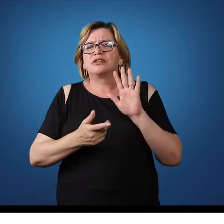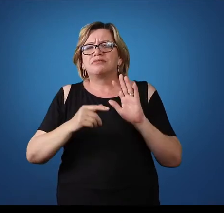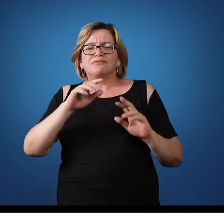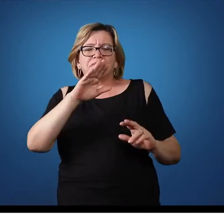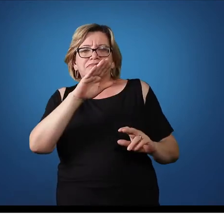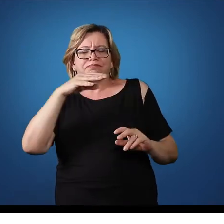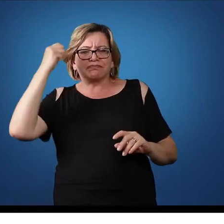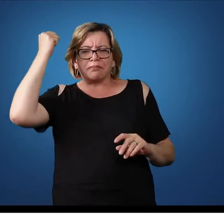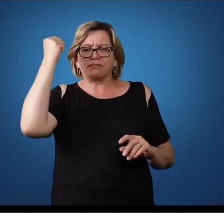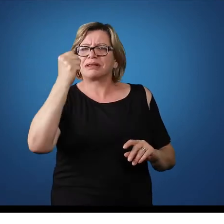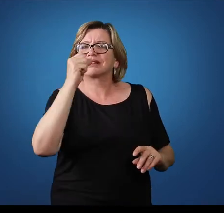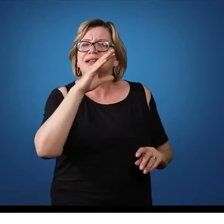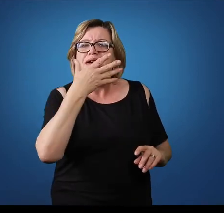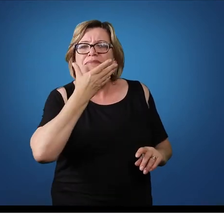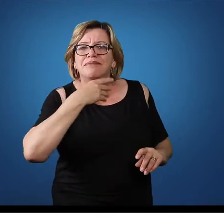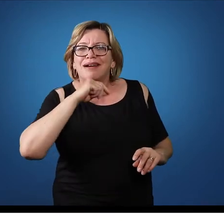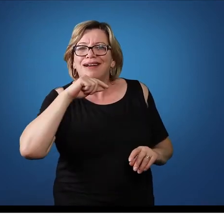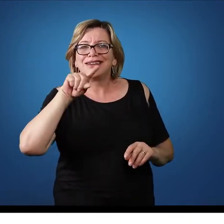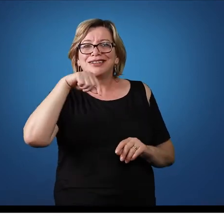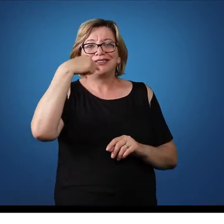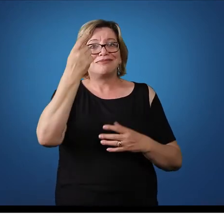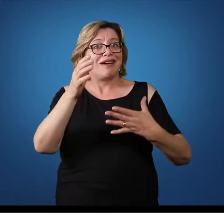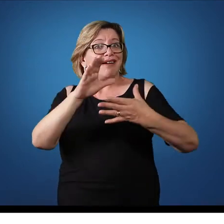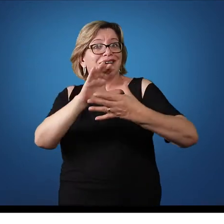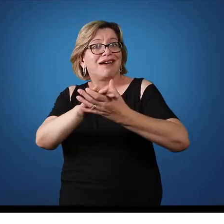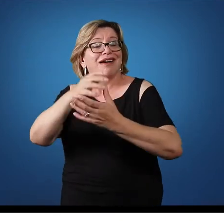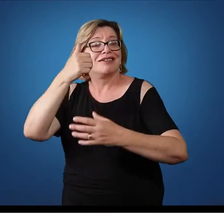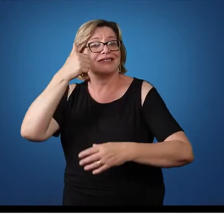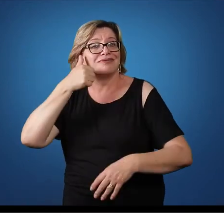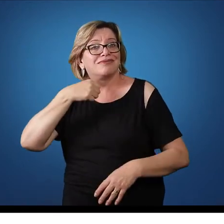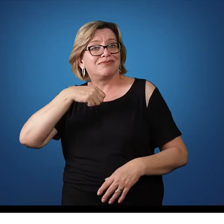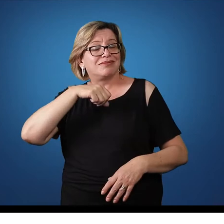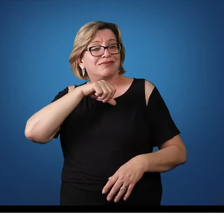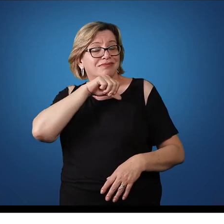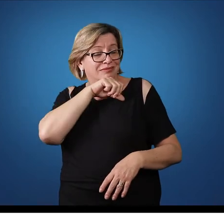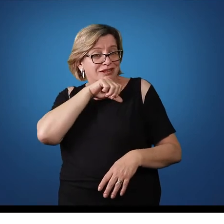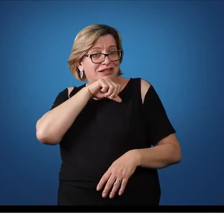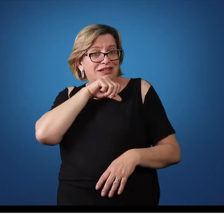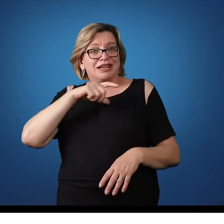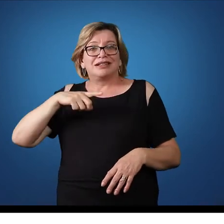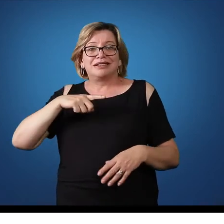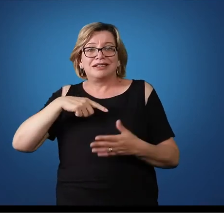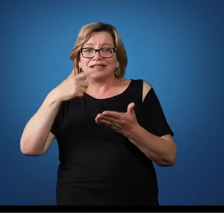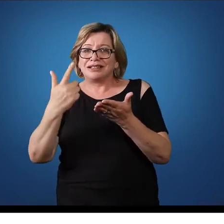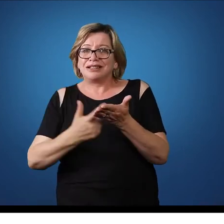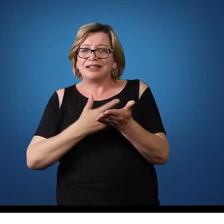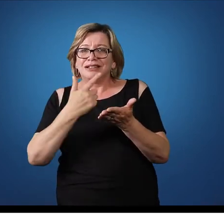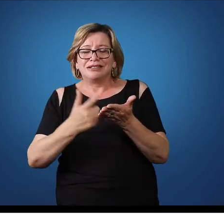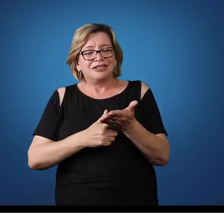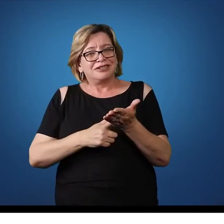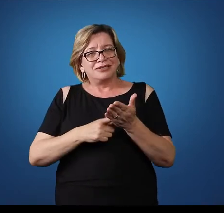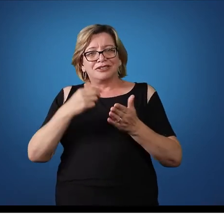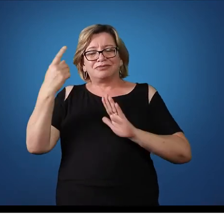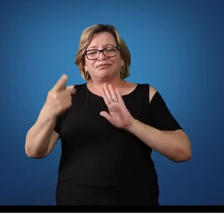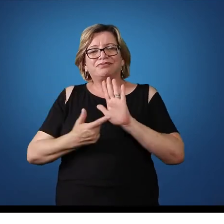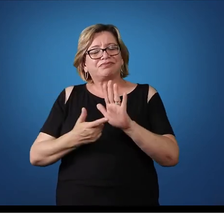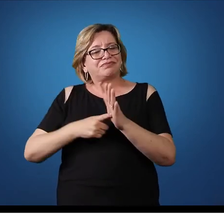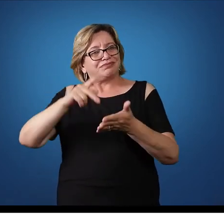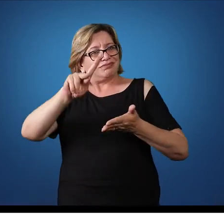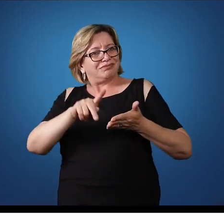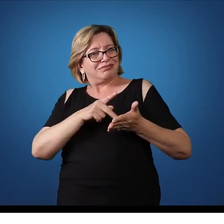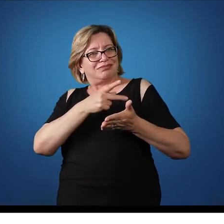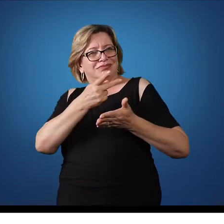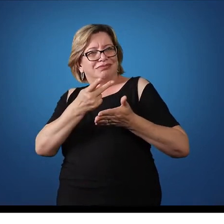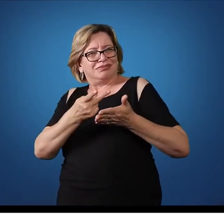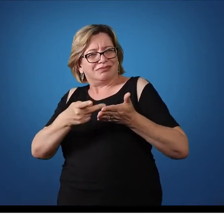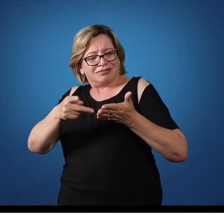de Baudelaire, retratam, contém poemas que descrevem, por exemplo, uma carniça se decompondo. Contém